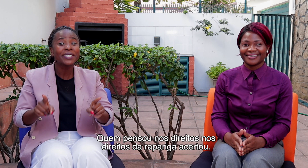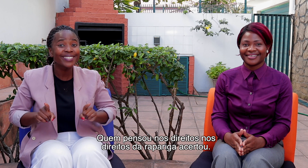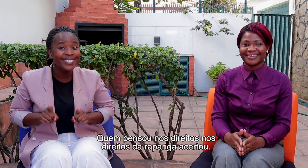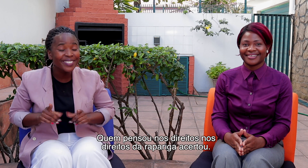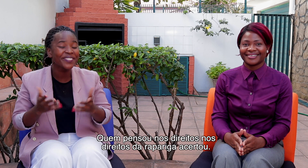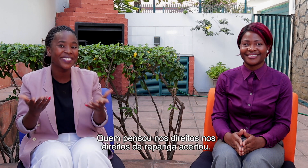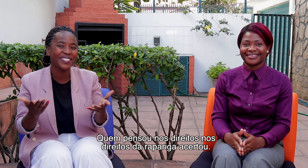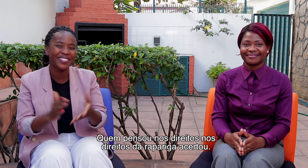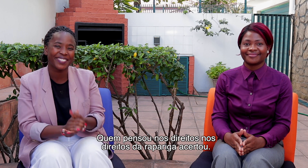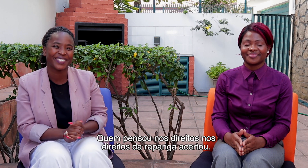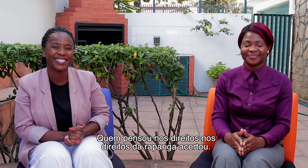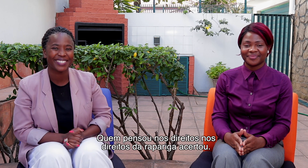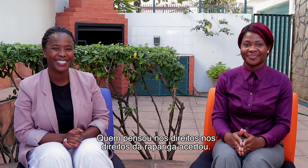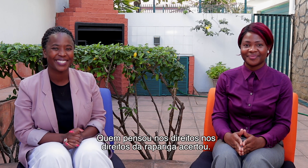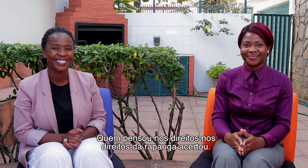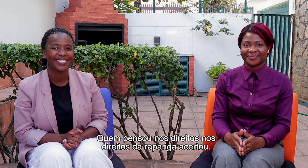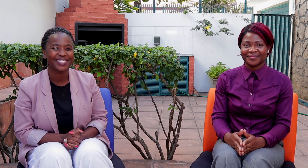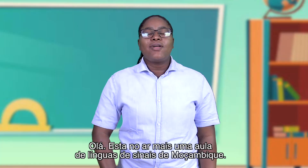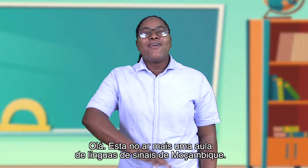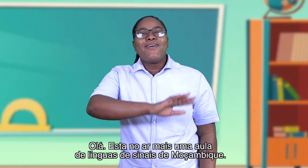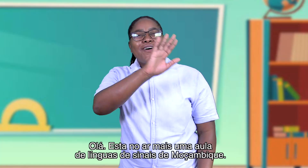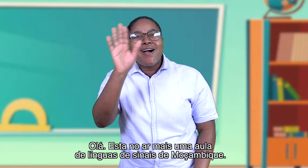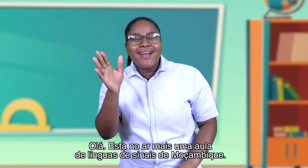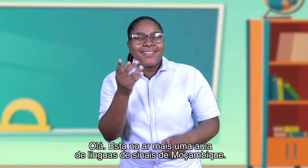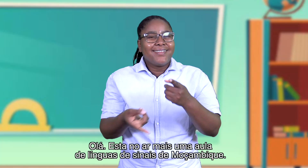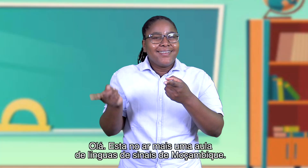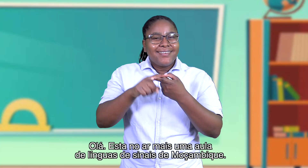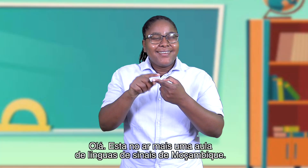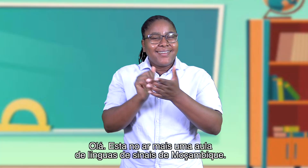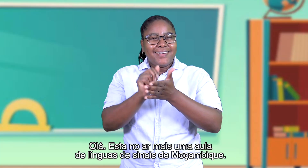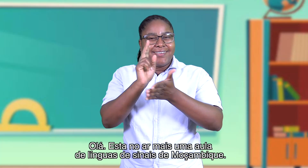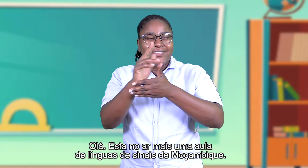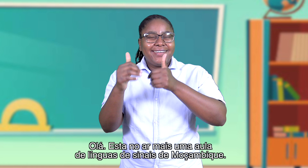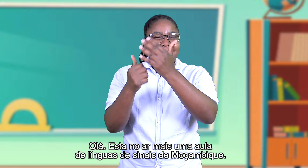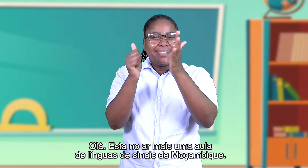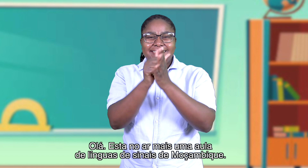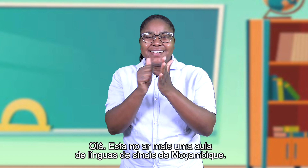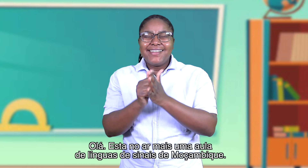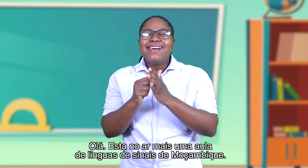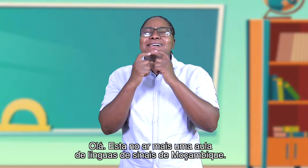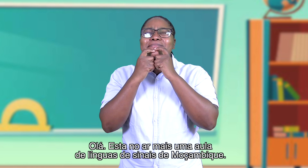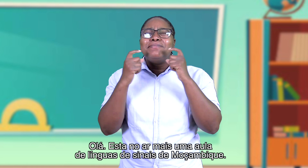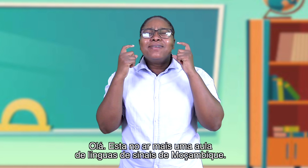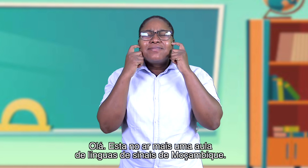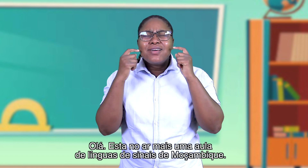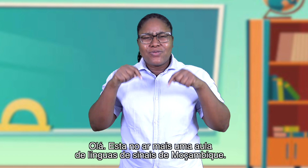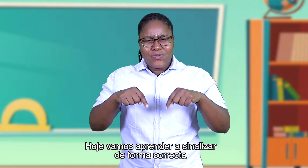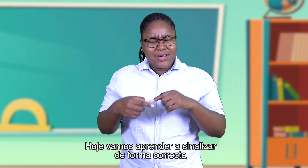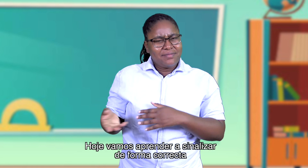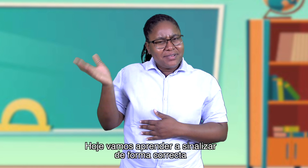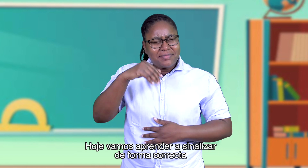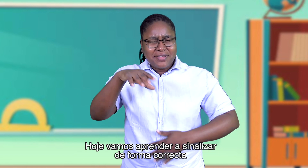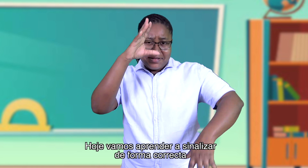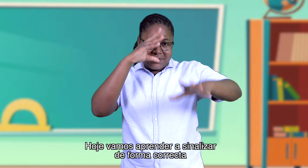Quem pensou nos direitos da rapariga, acertou. Olá, está no ar mais uma aula de língua de sinais de